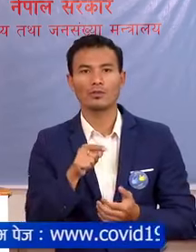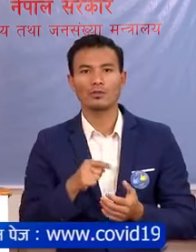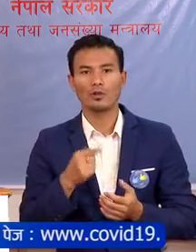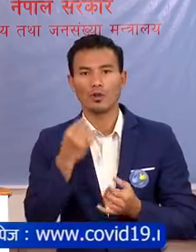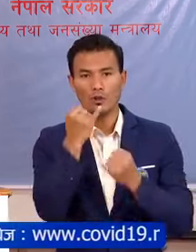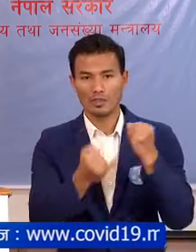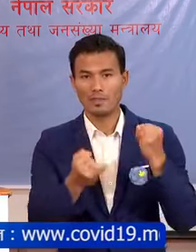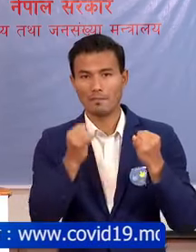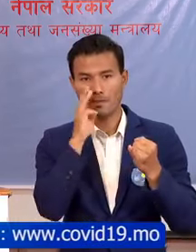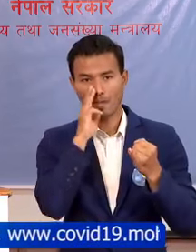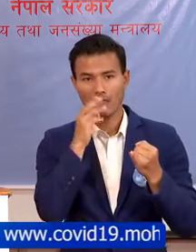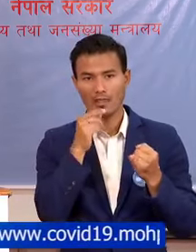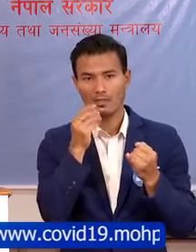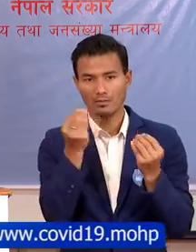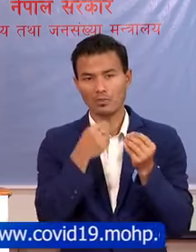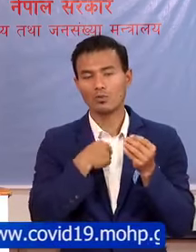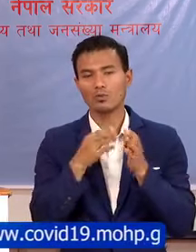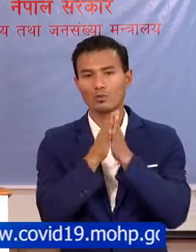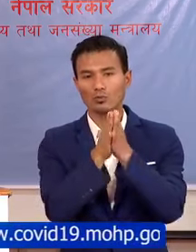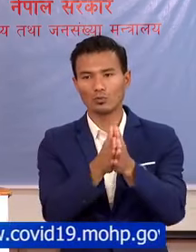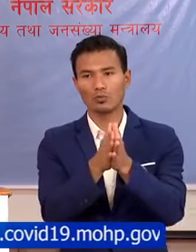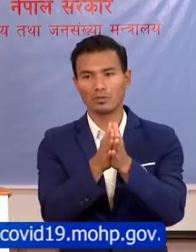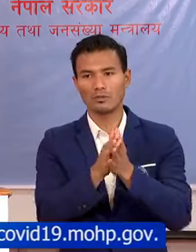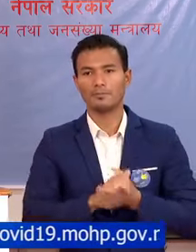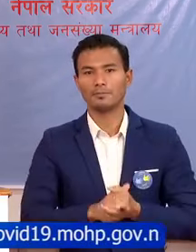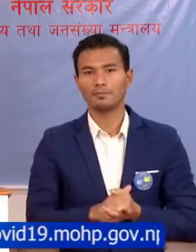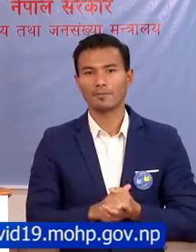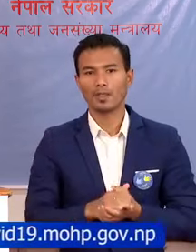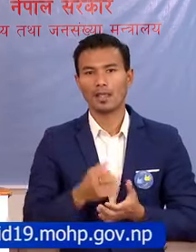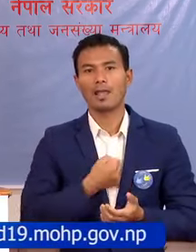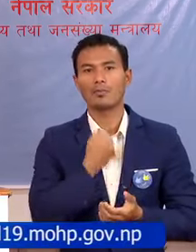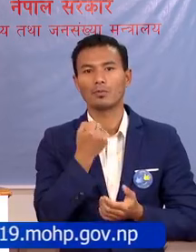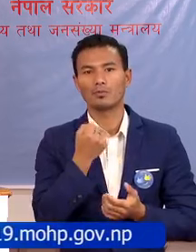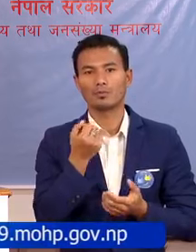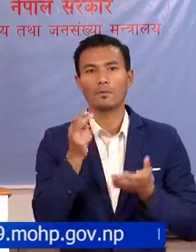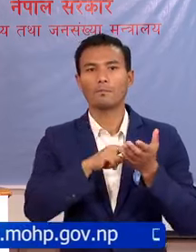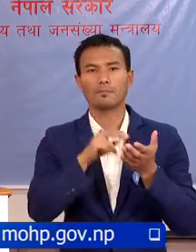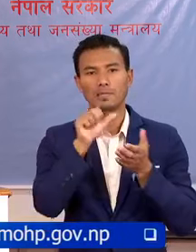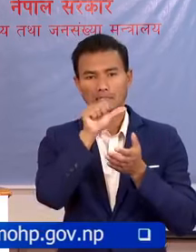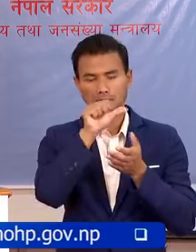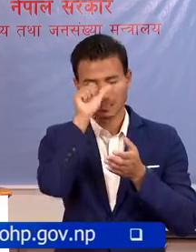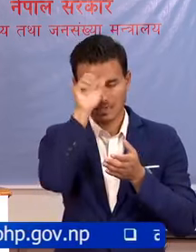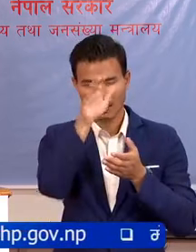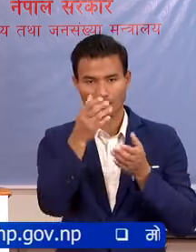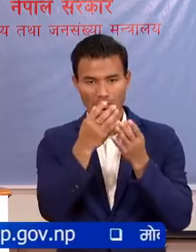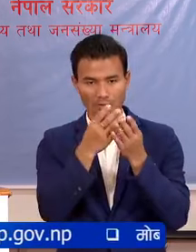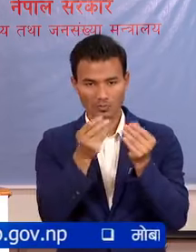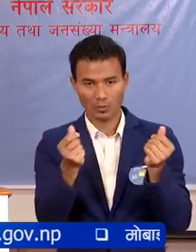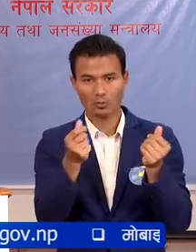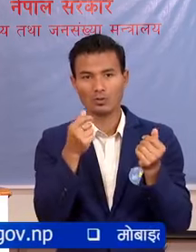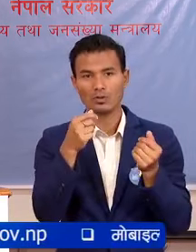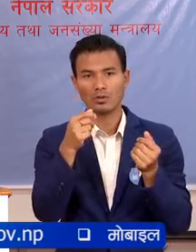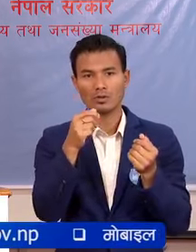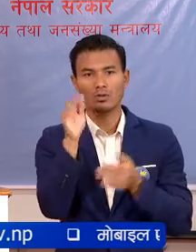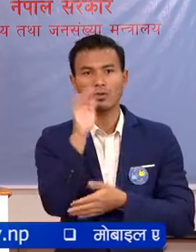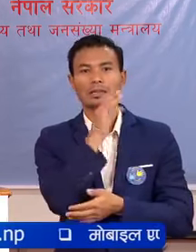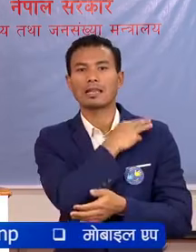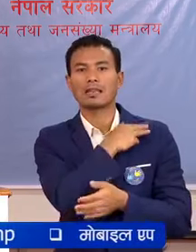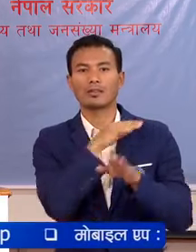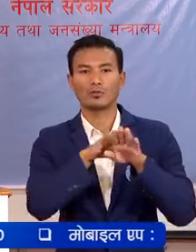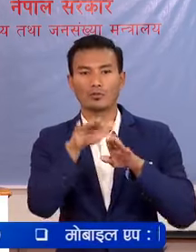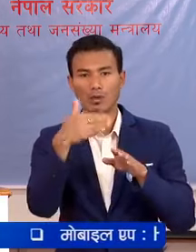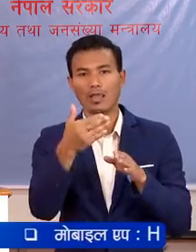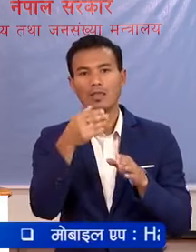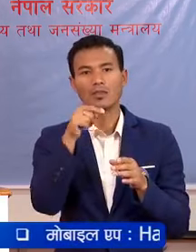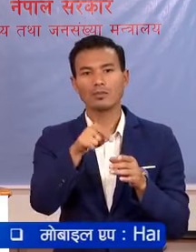अन्तिम्मा मैले श्यानो अनुरोद साहित आपनो अपडेट अन्ते गर्चु आम नागरिकलाई कोरोना को